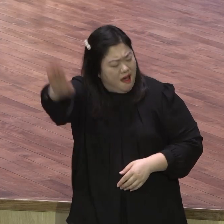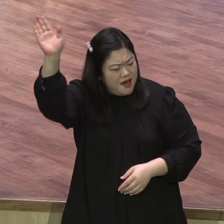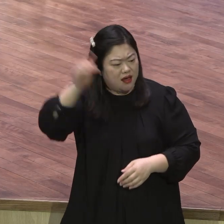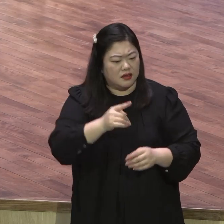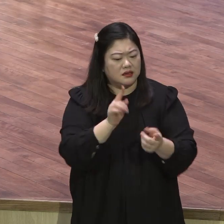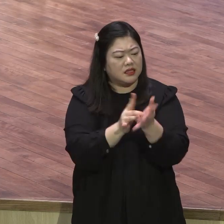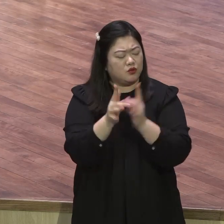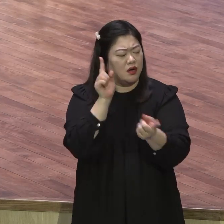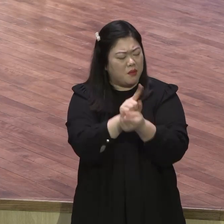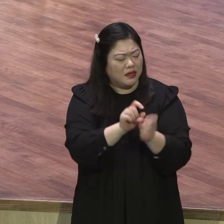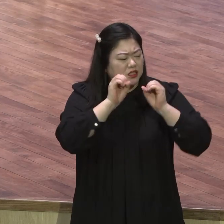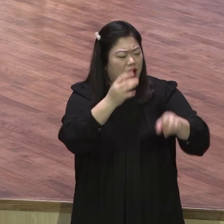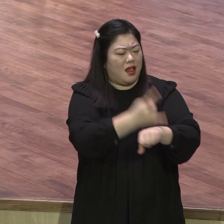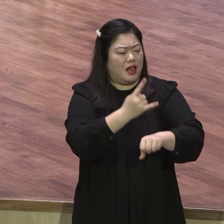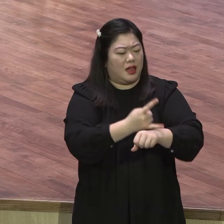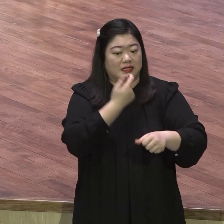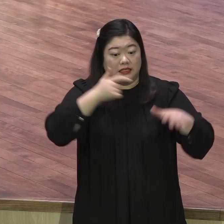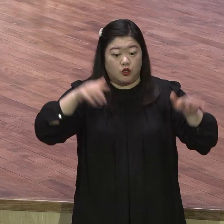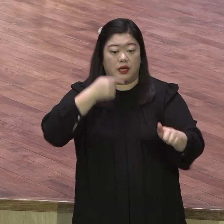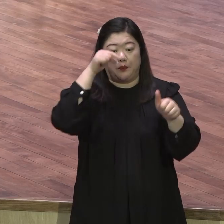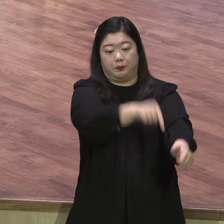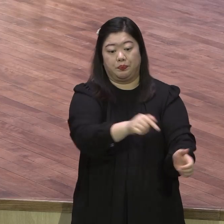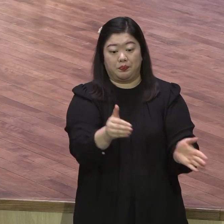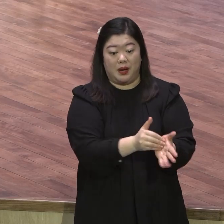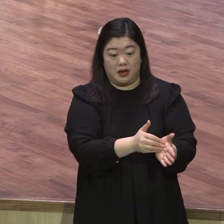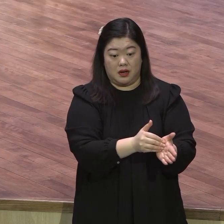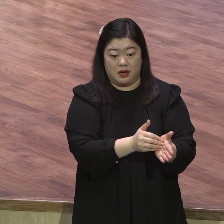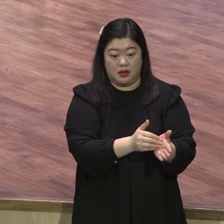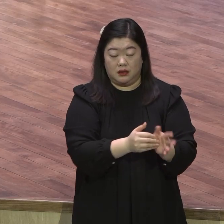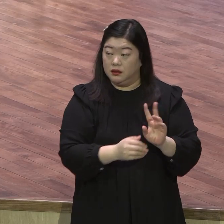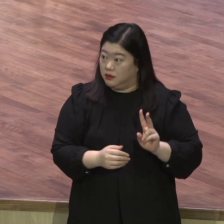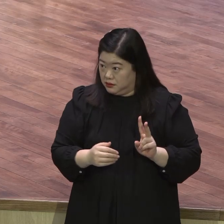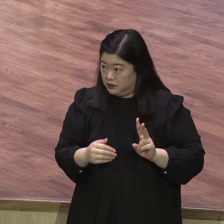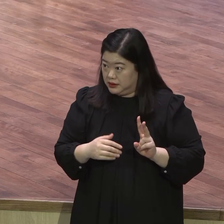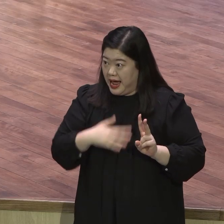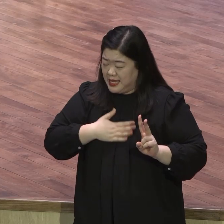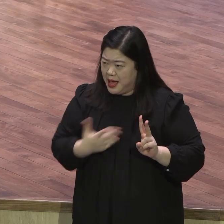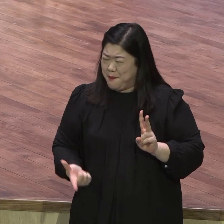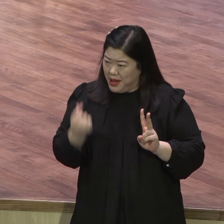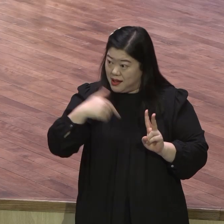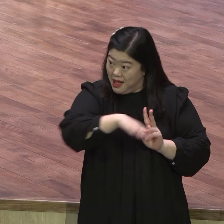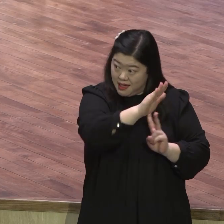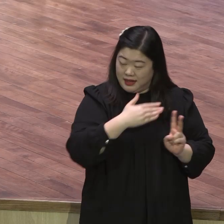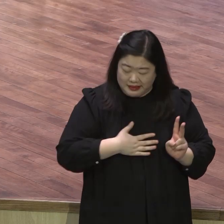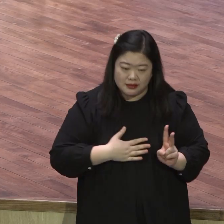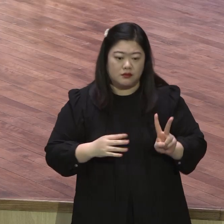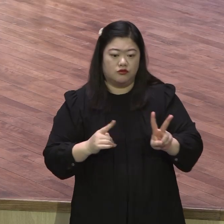부활의 소식은 그 어떤 소식보다도 빨리 전해져야 할 소식이다는 것이